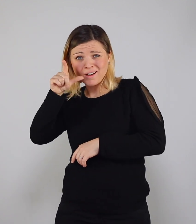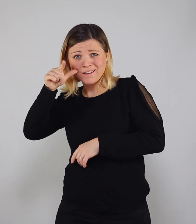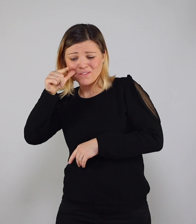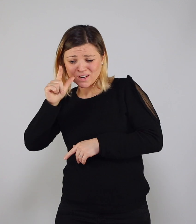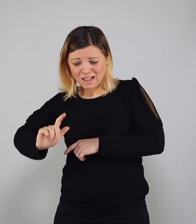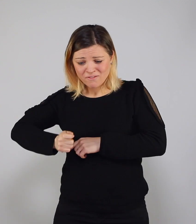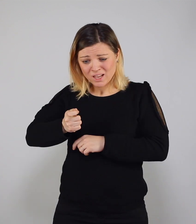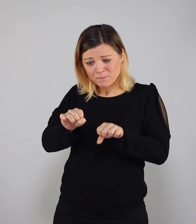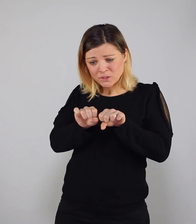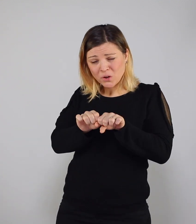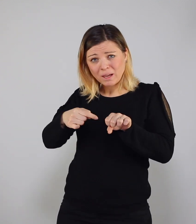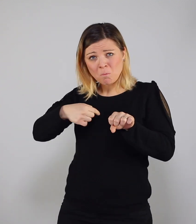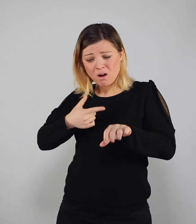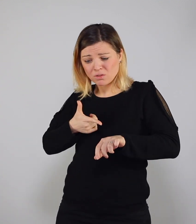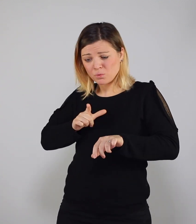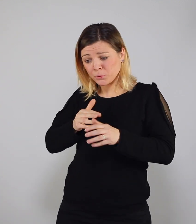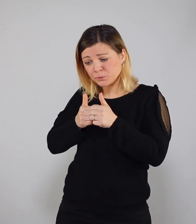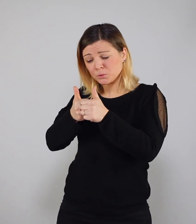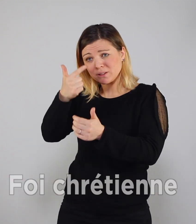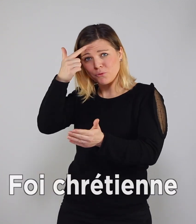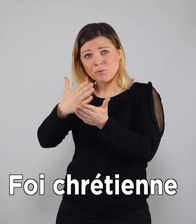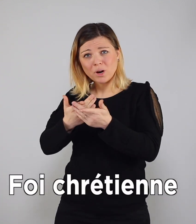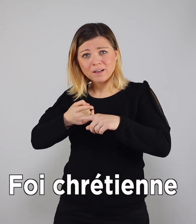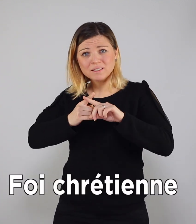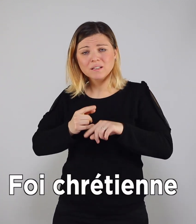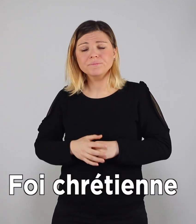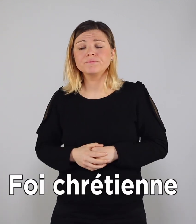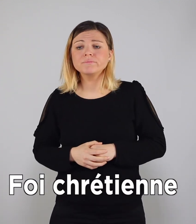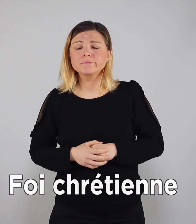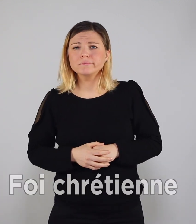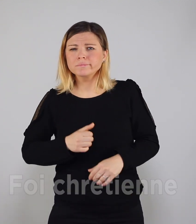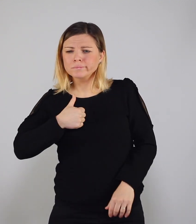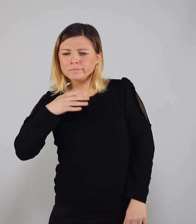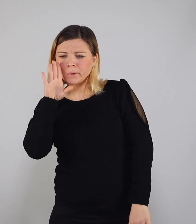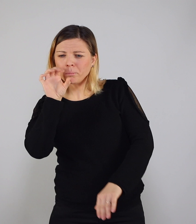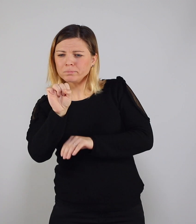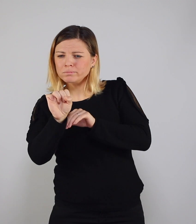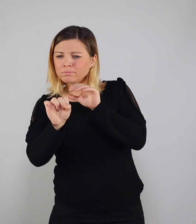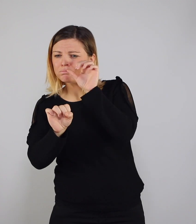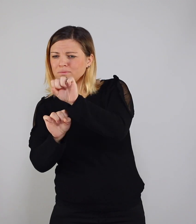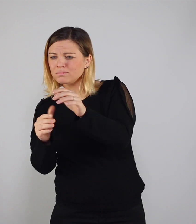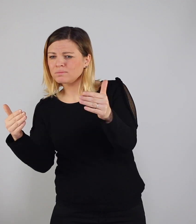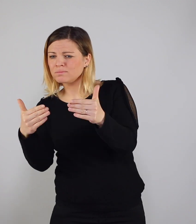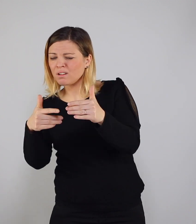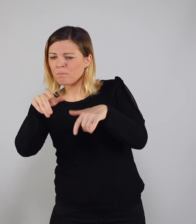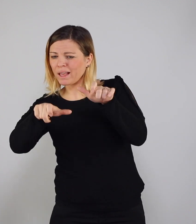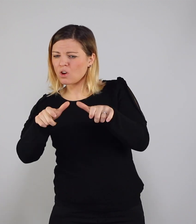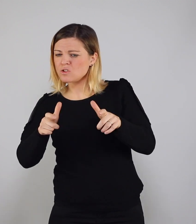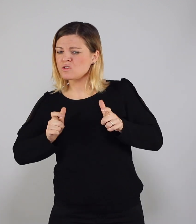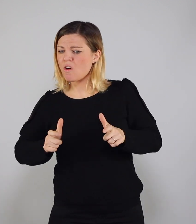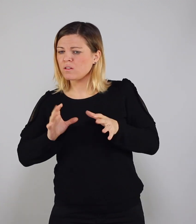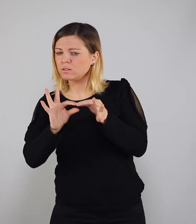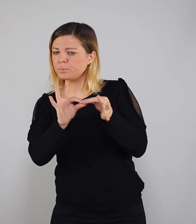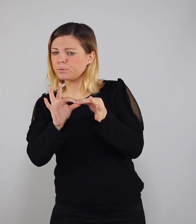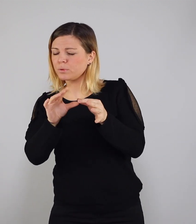mère a dû nous élever du mieux qu'elle a pu, ma sœur et moi, dans la foi chrétienne. En observant la relation de certains